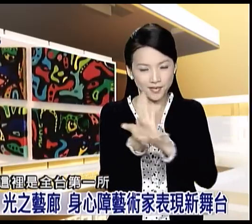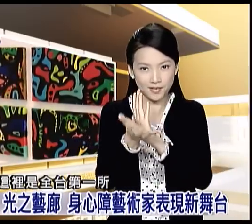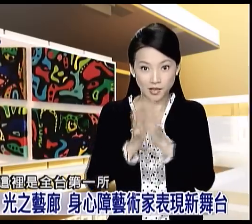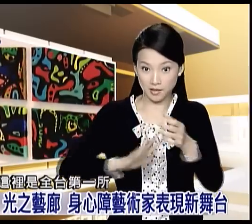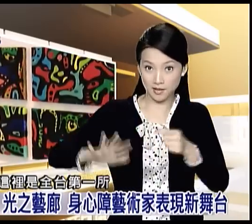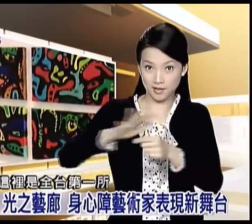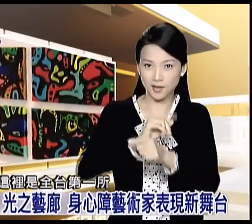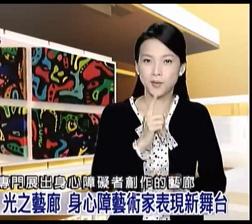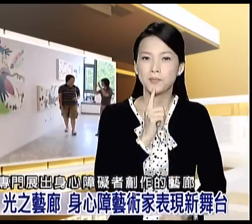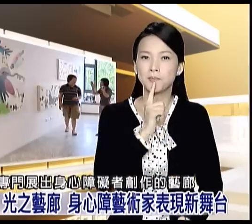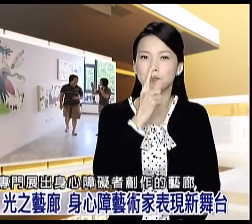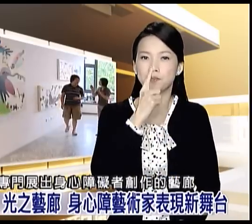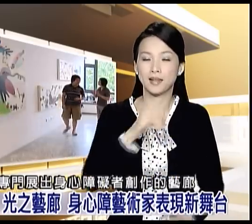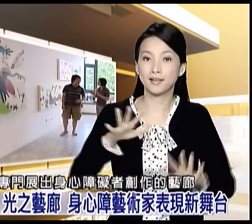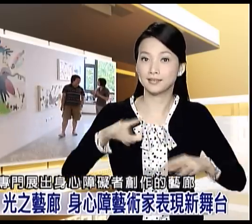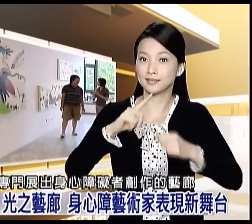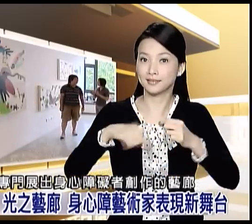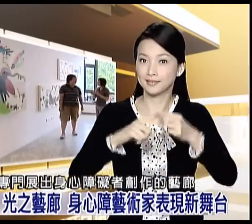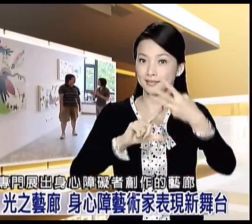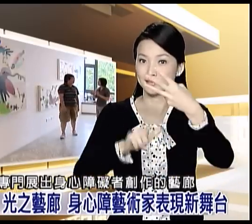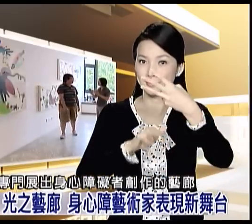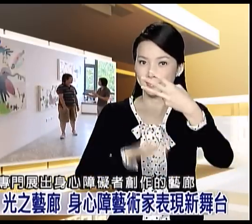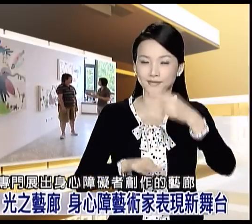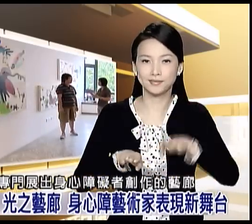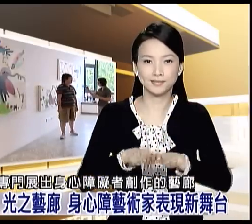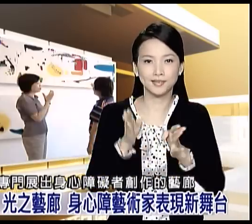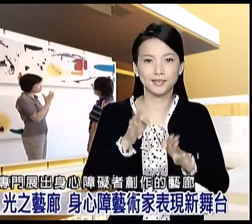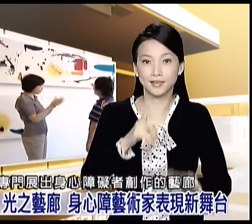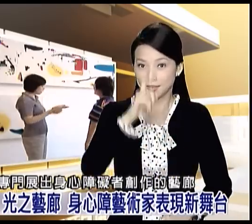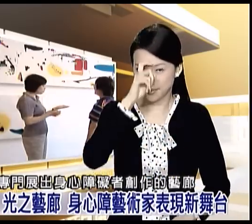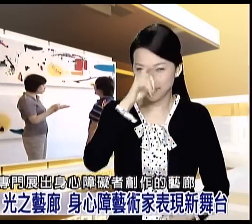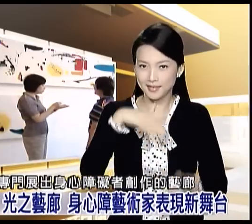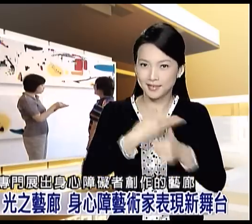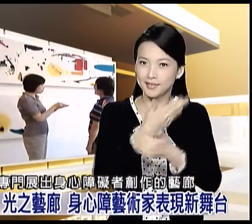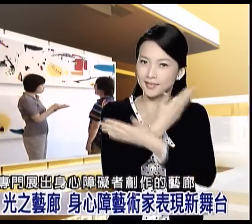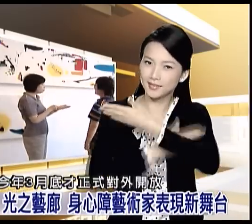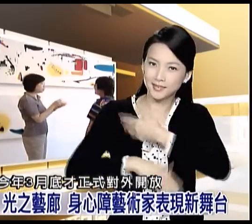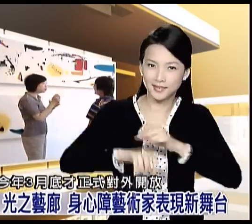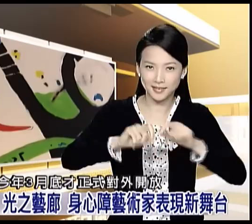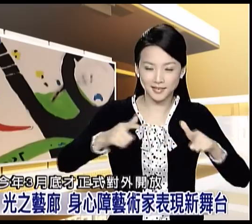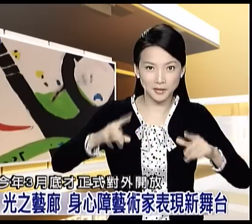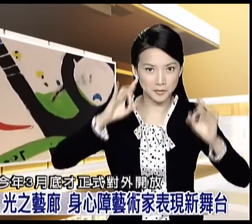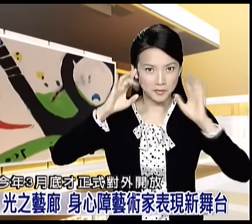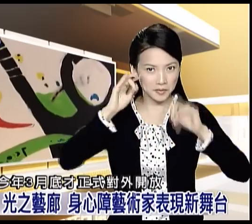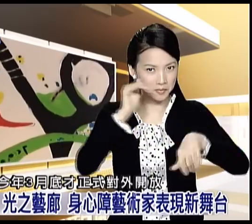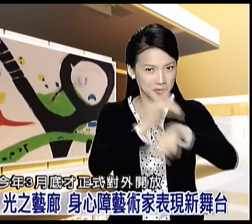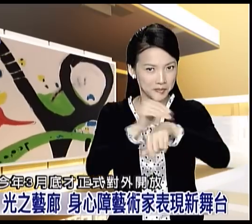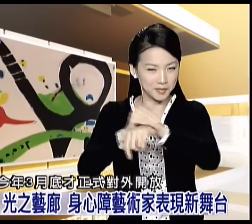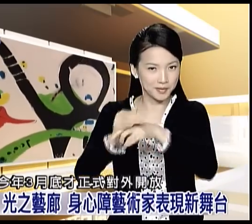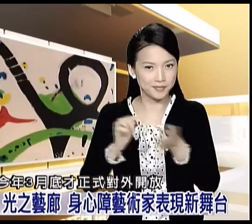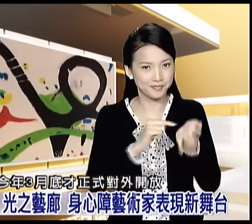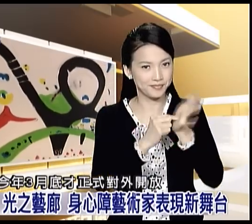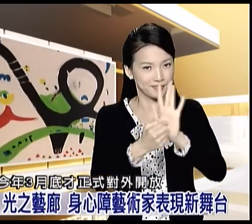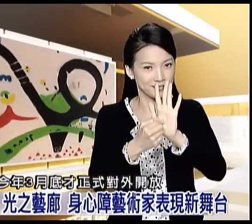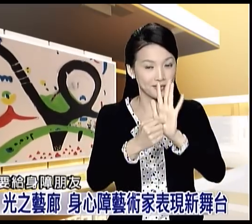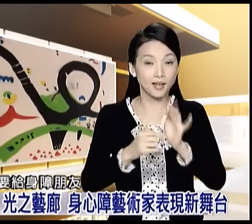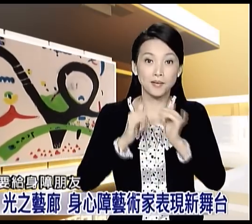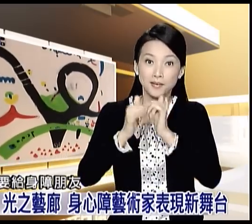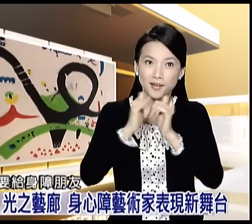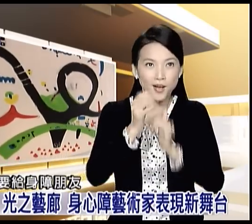所专门展出身心障碍者创作的艺廊，今年3月底才正式对外开放，要给身障朋友